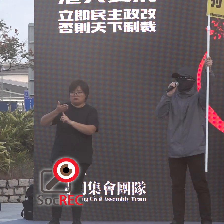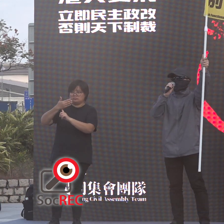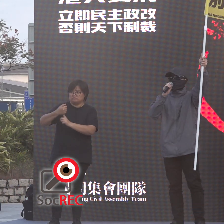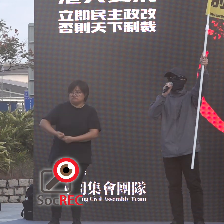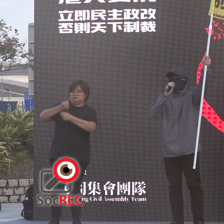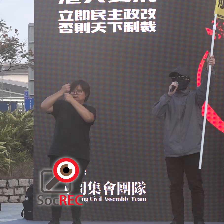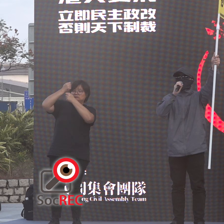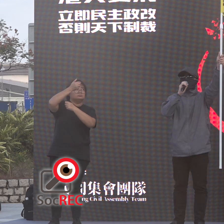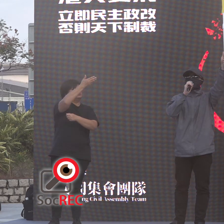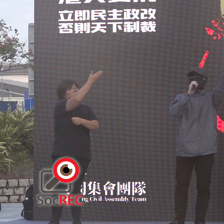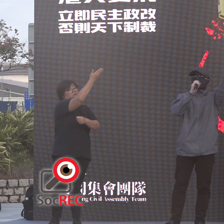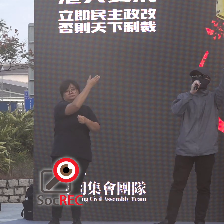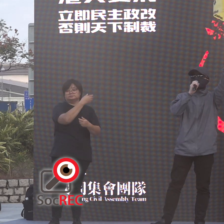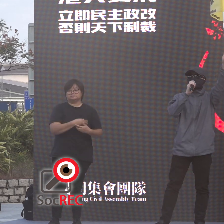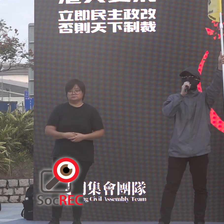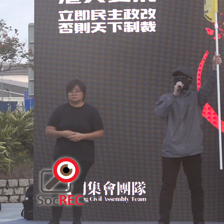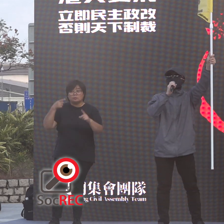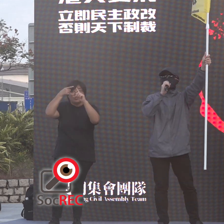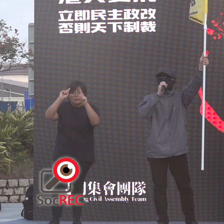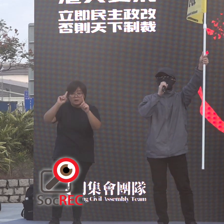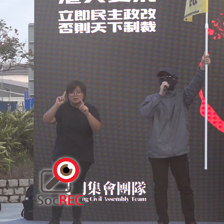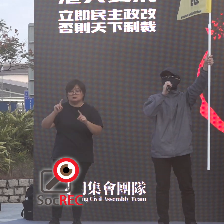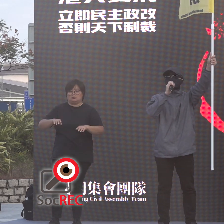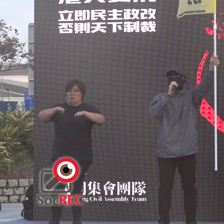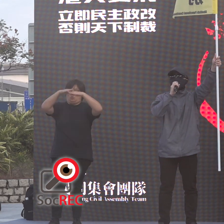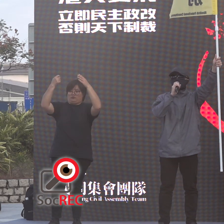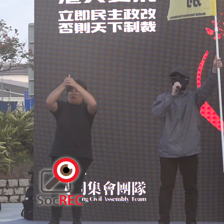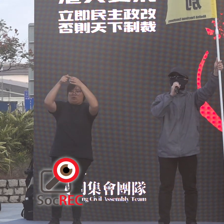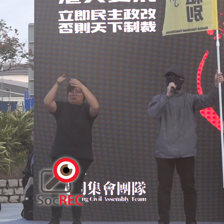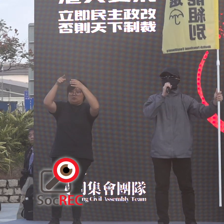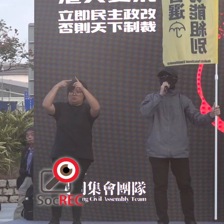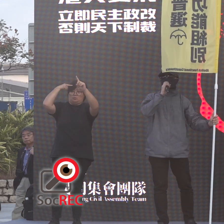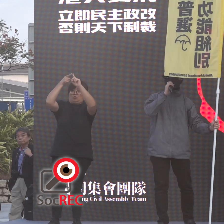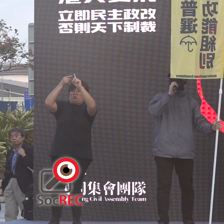初衷，我們不可以忘記我們一直追求的東西。